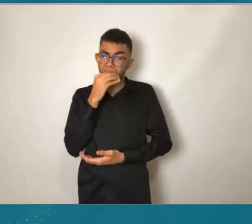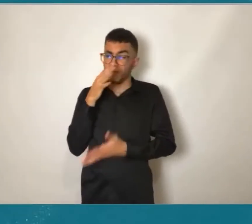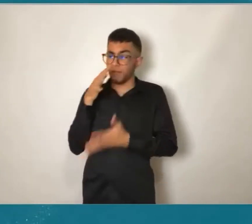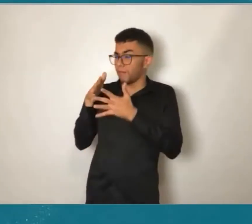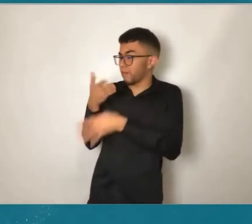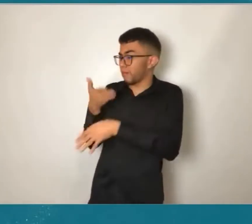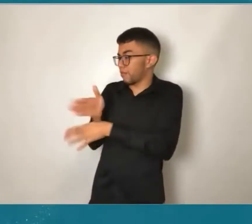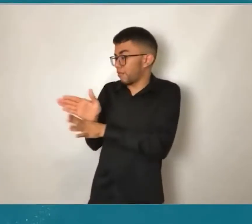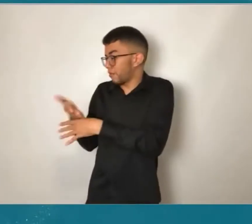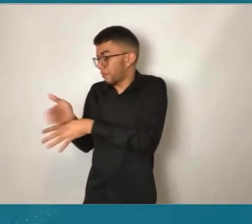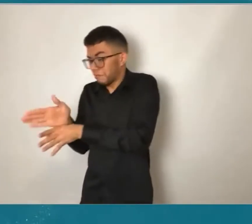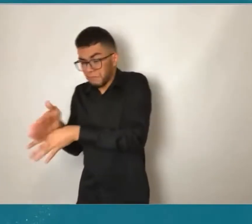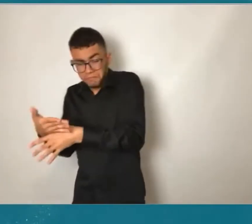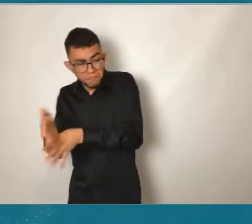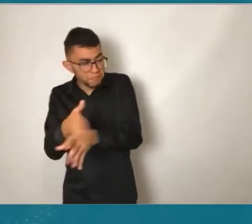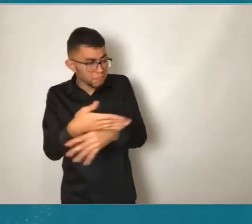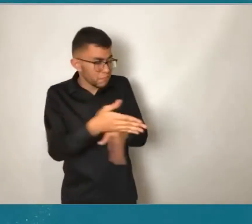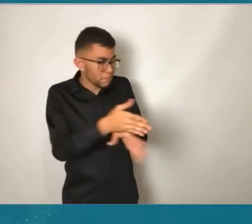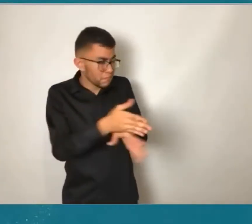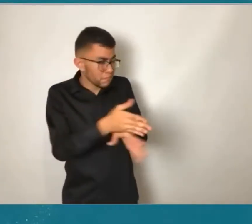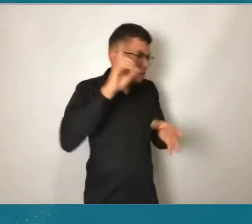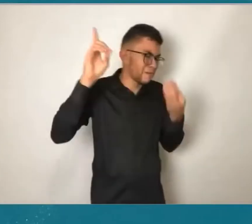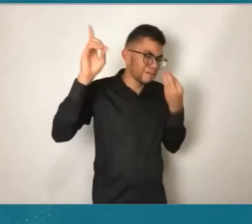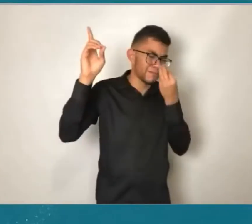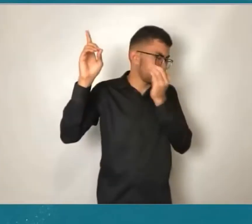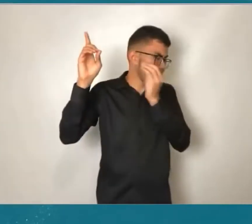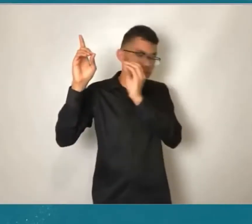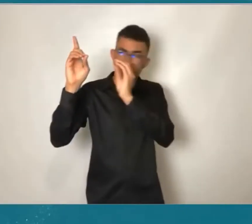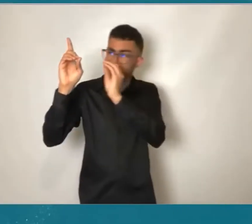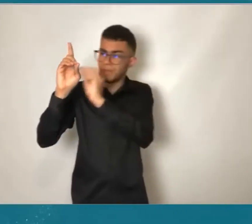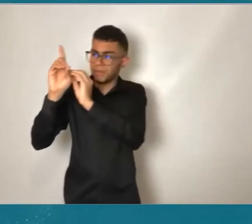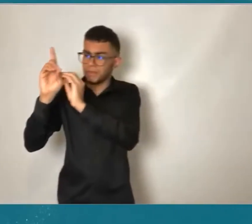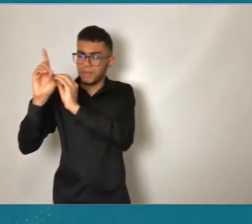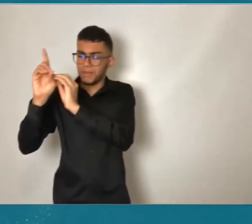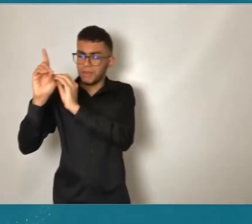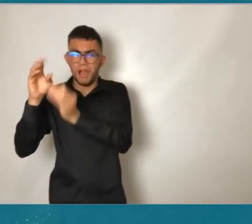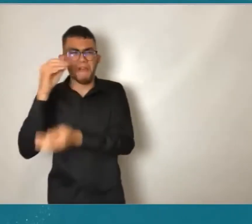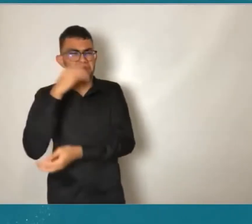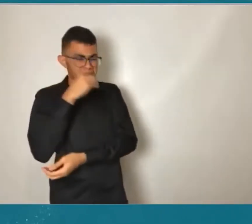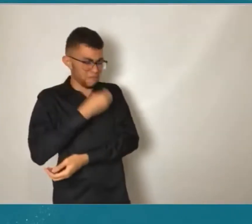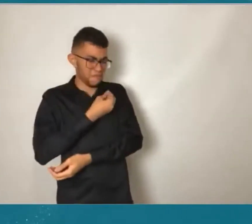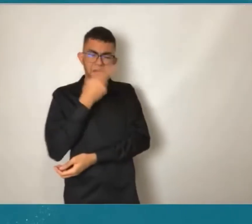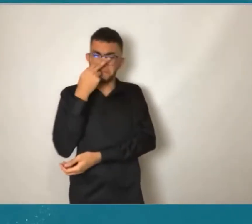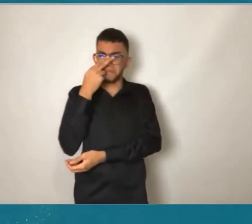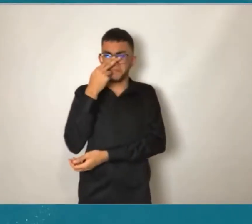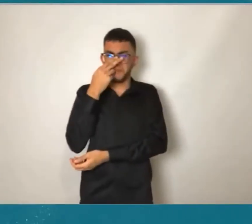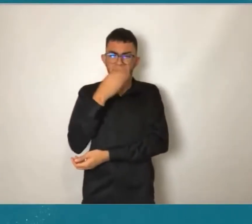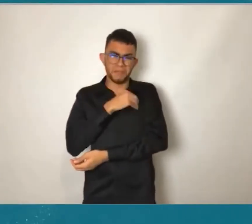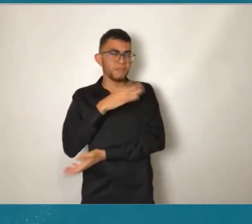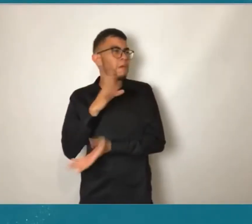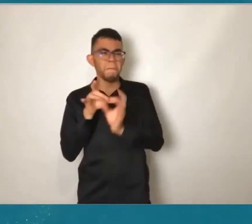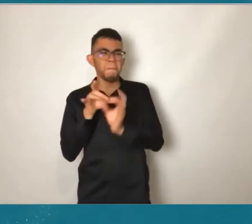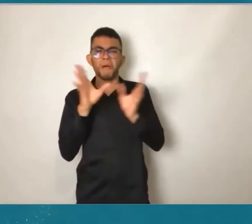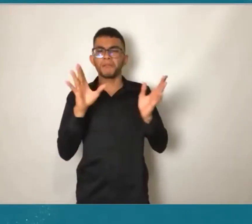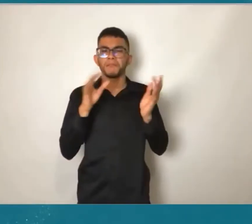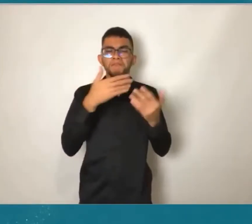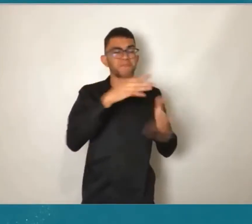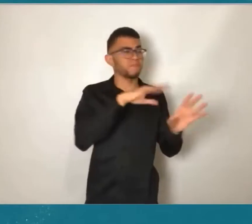livro de Salmos me despertou demais, né, essa necessidade de conhecer melhor, né,